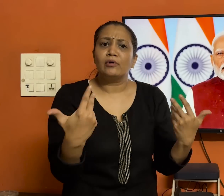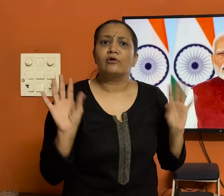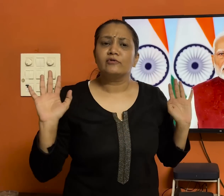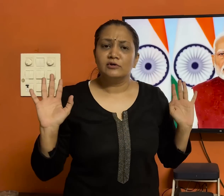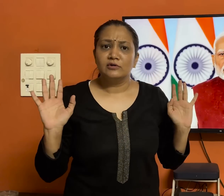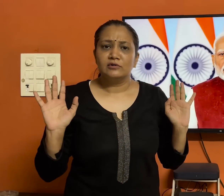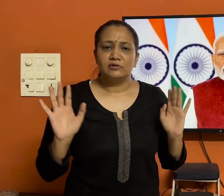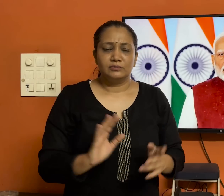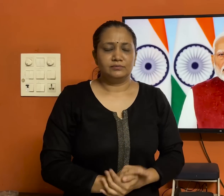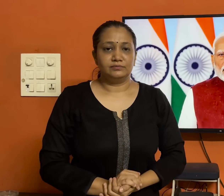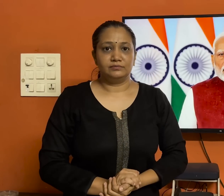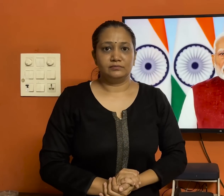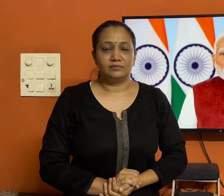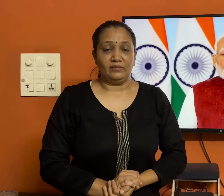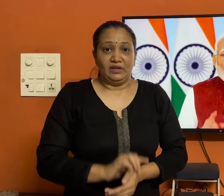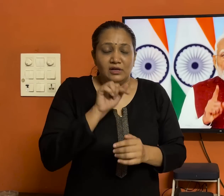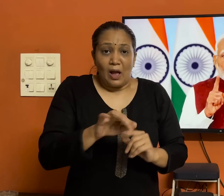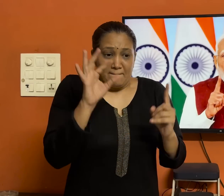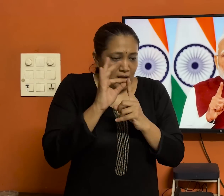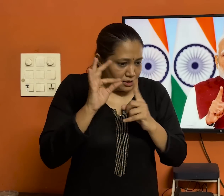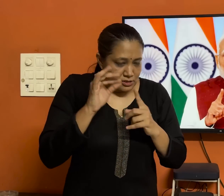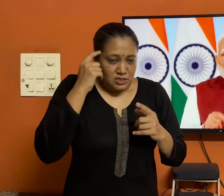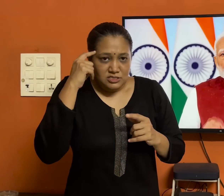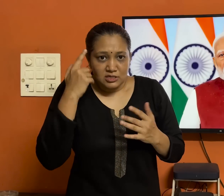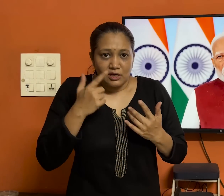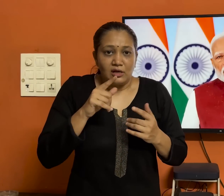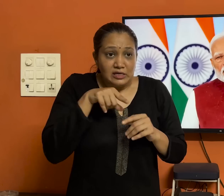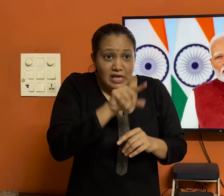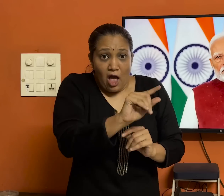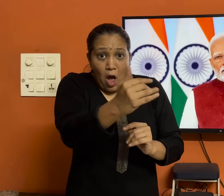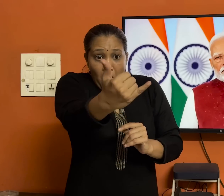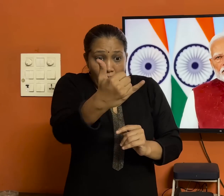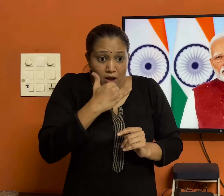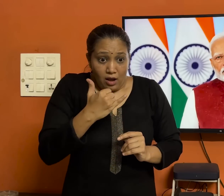इसलिए जब पाकिस्तान की तरफ से